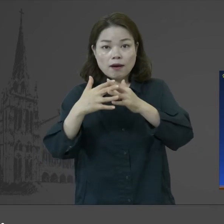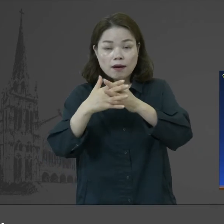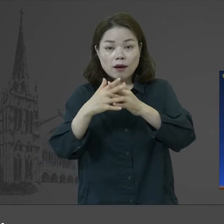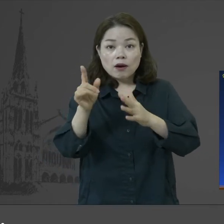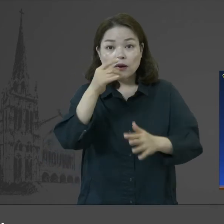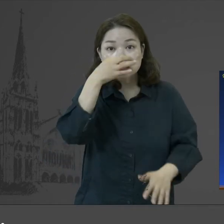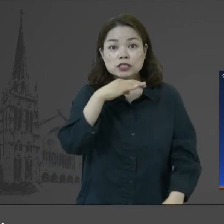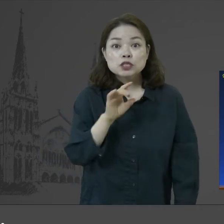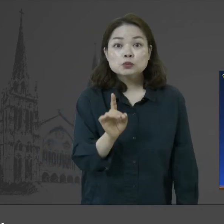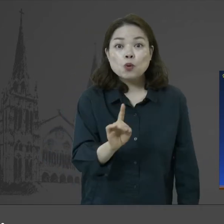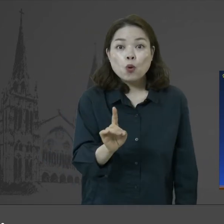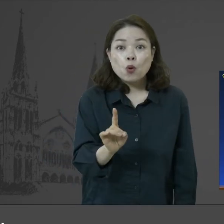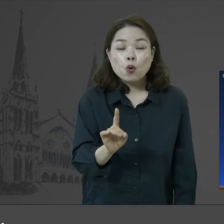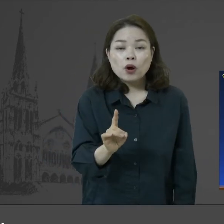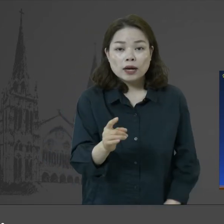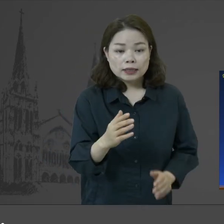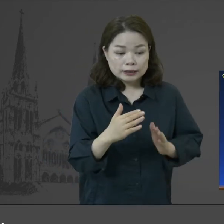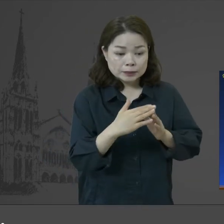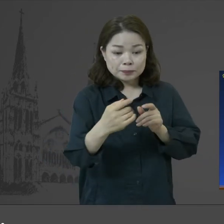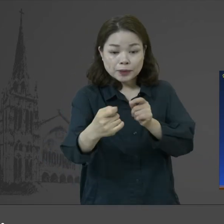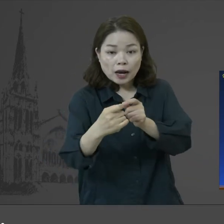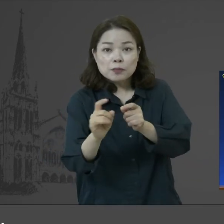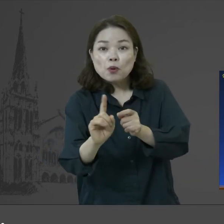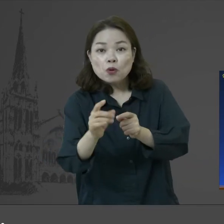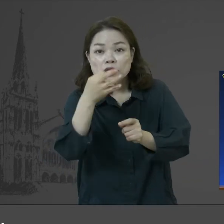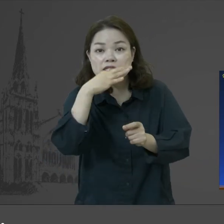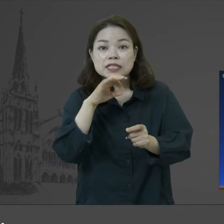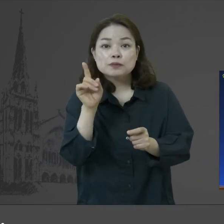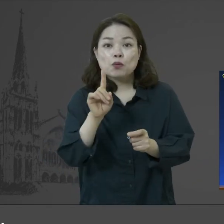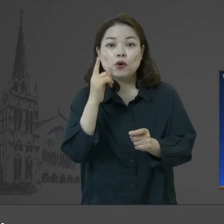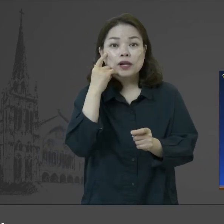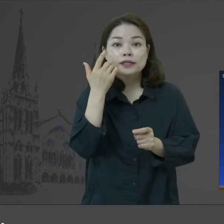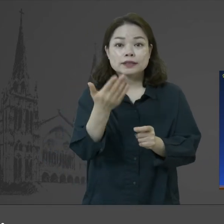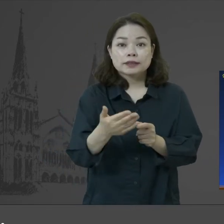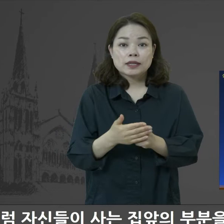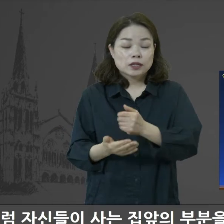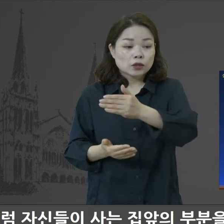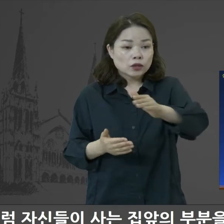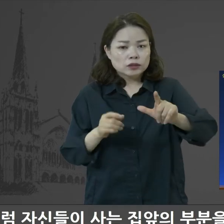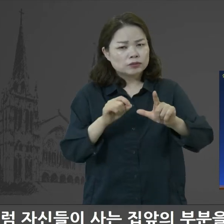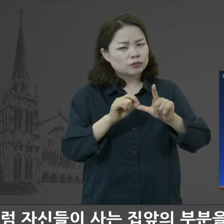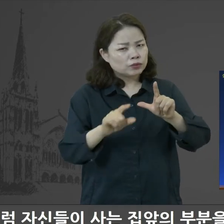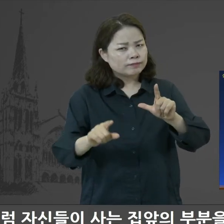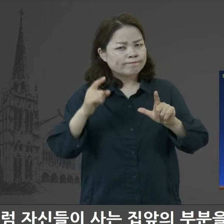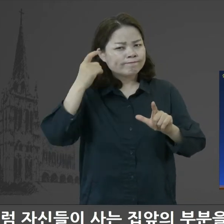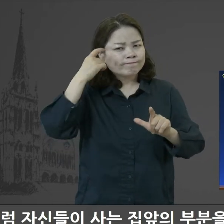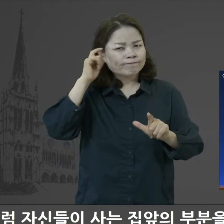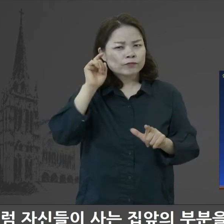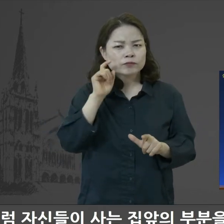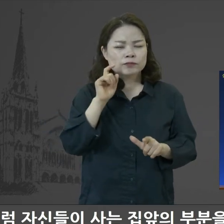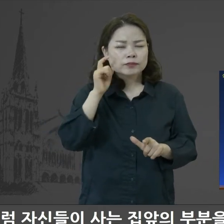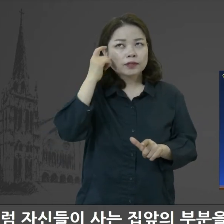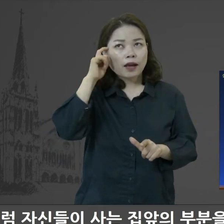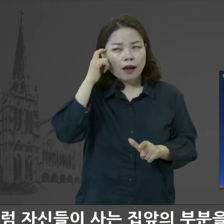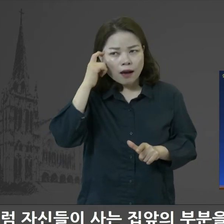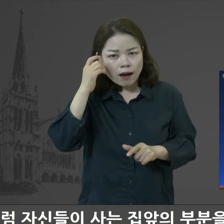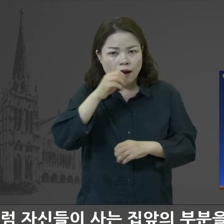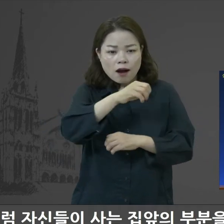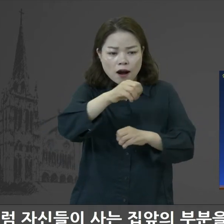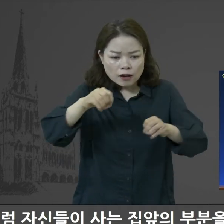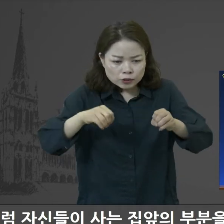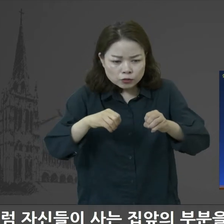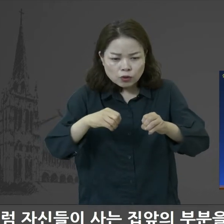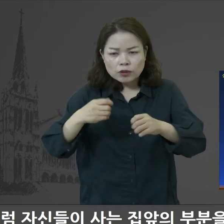있을까요? 어떤 유익이 있을 것 같습니까? 한번 생각해 보세요. 여러분, 이 부분을 정말 묵상하면 묵상할수록